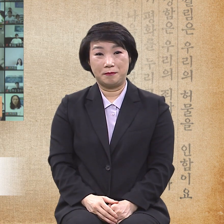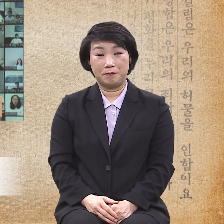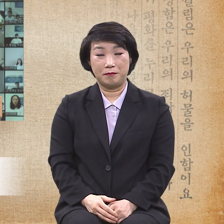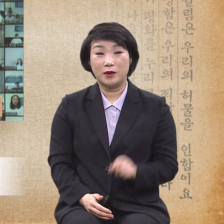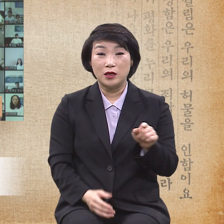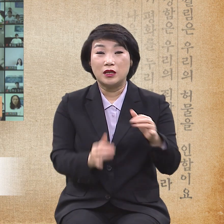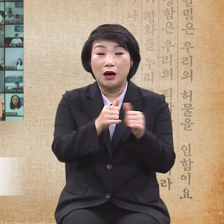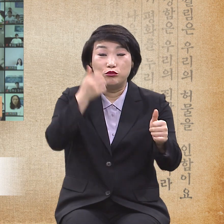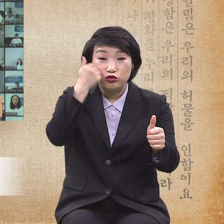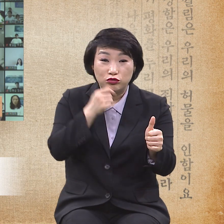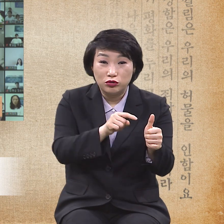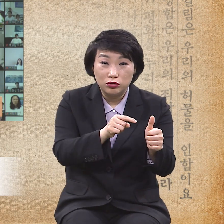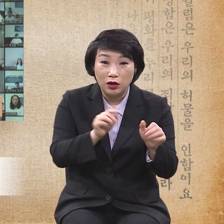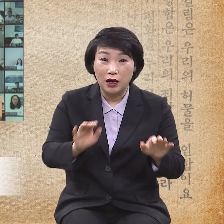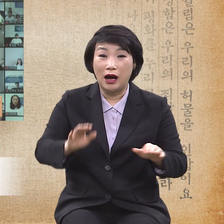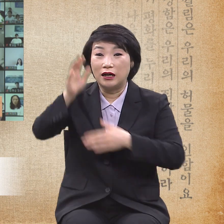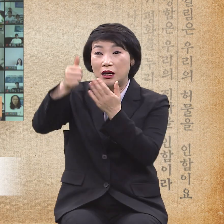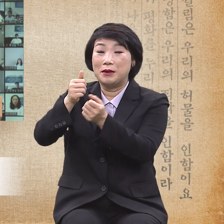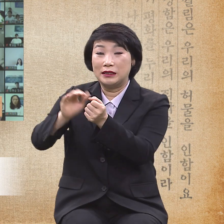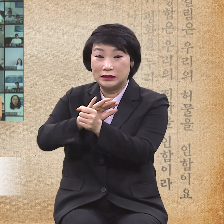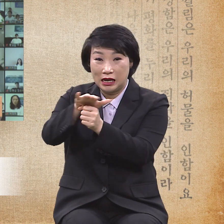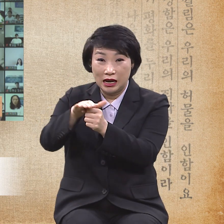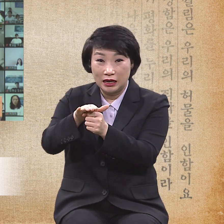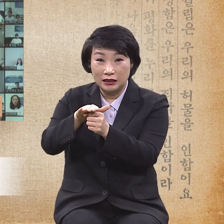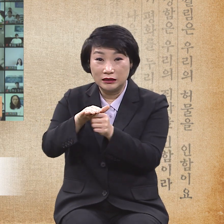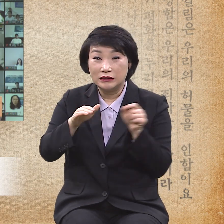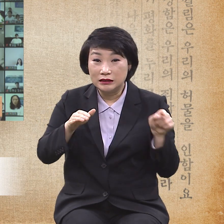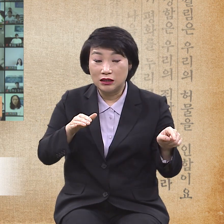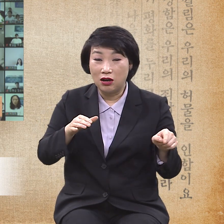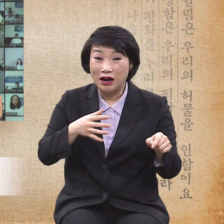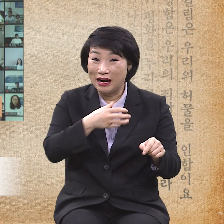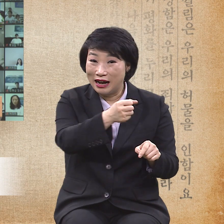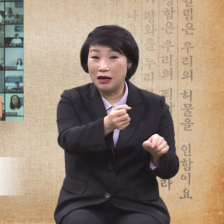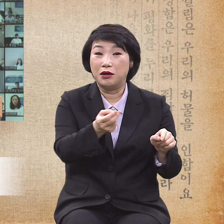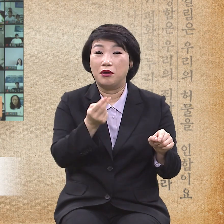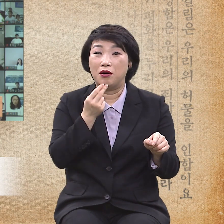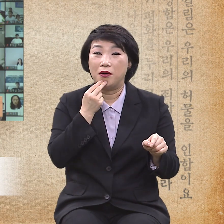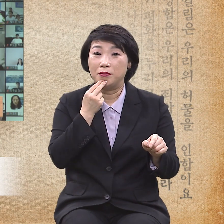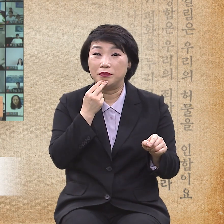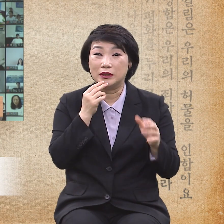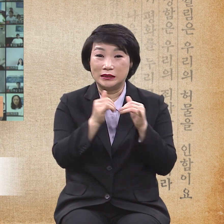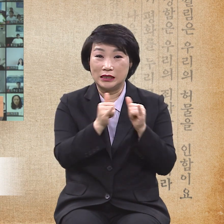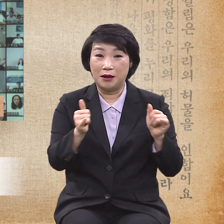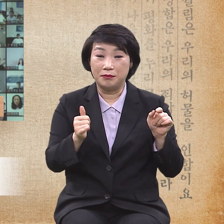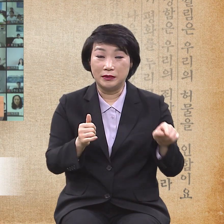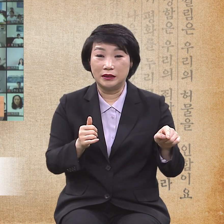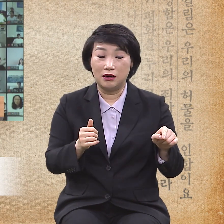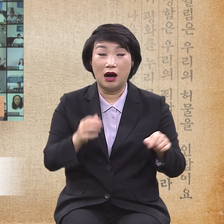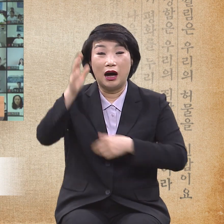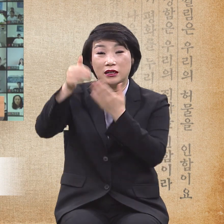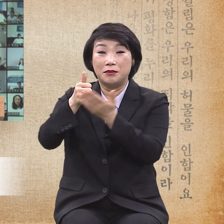이 사람은 누구냐? 하나님의 사랑을 받지 않으려는 사람이요.